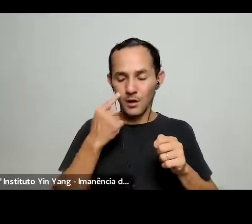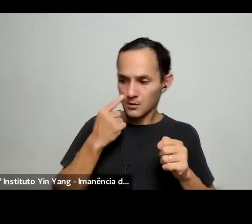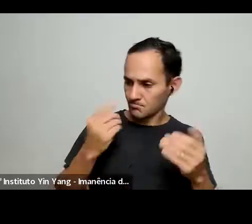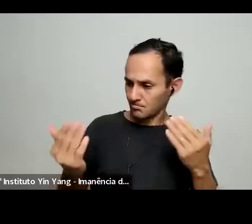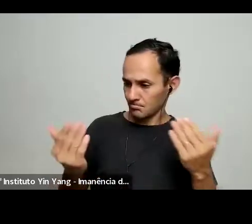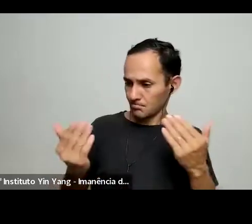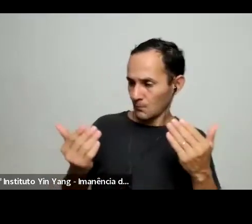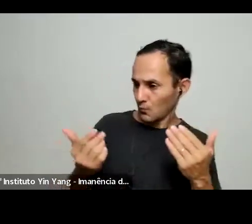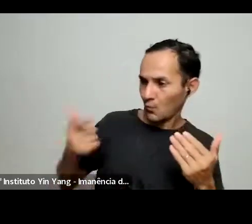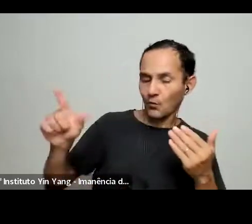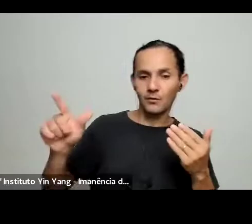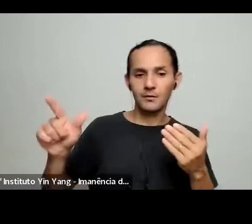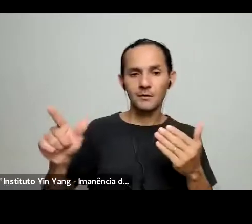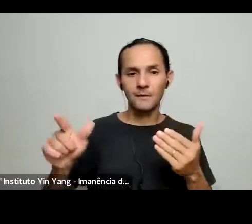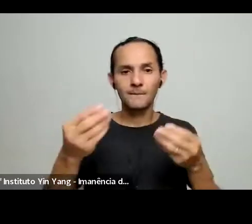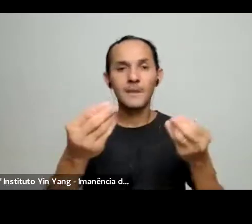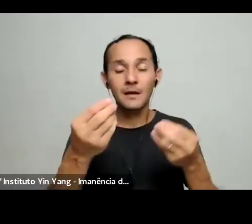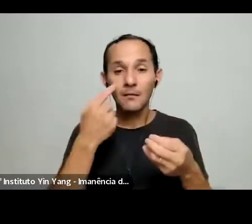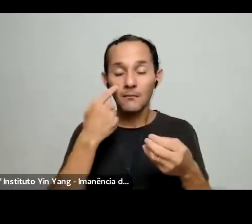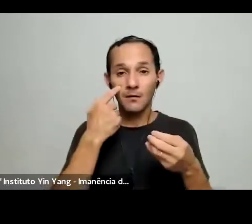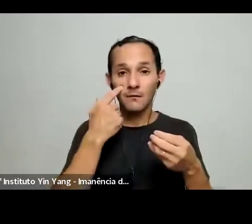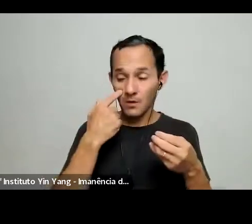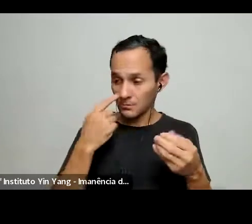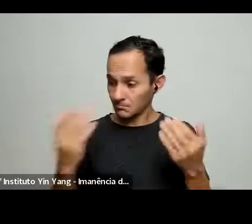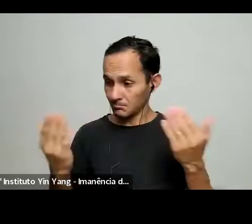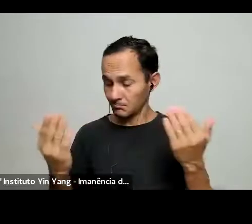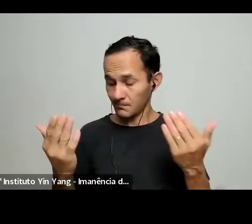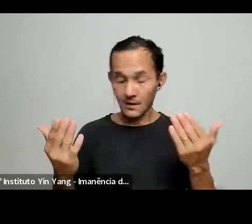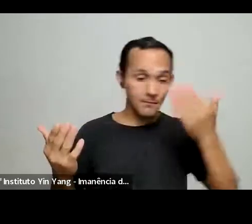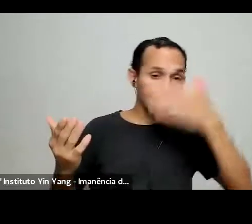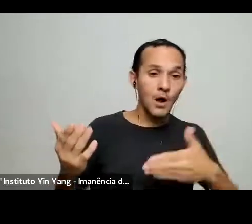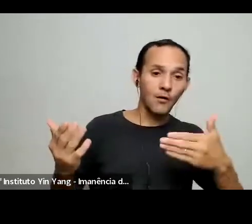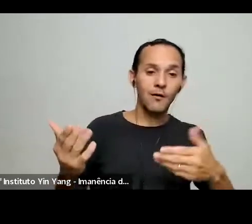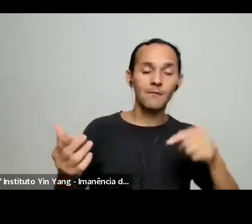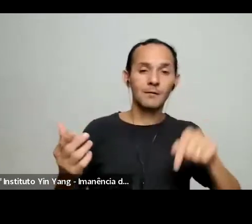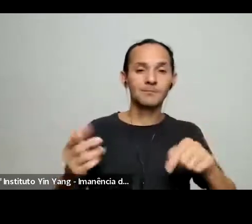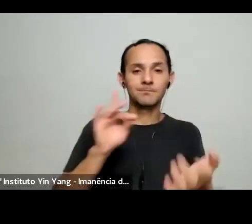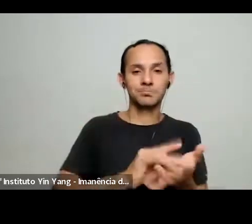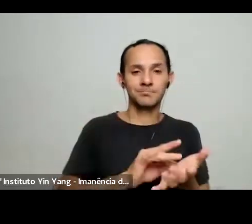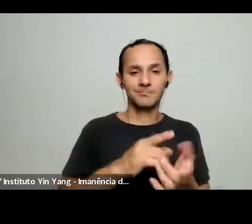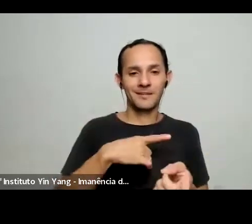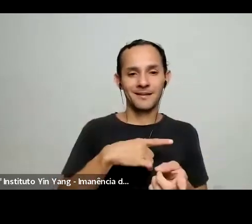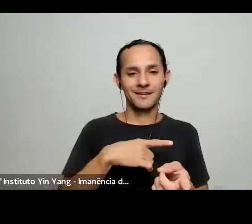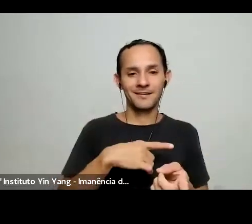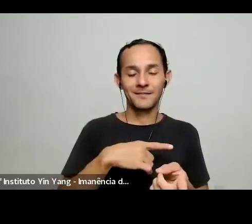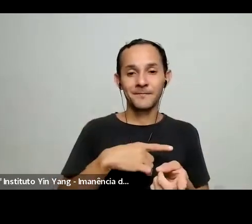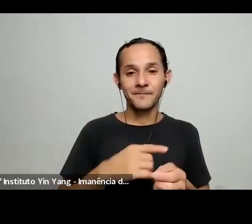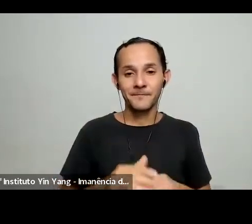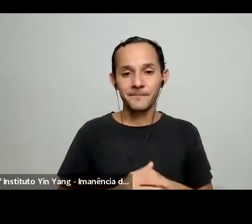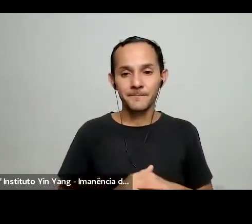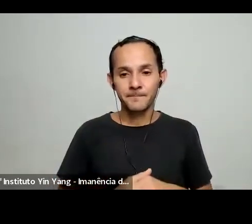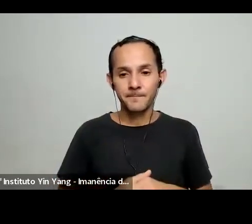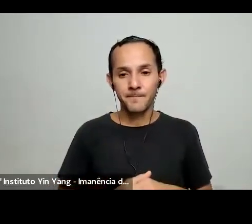coisa, para que eu consiga mostrar essa efetividade, essa eficácia, né? Então, isso é